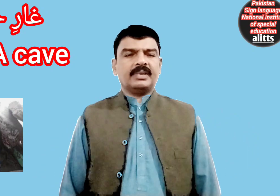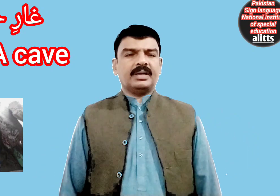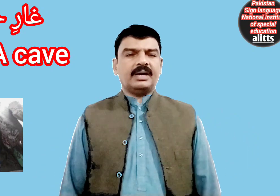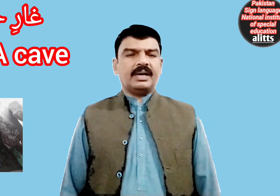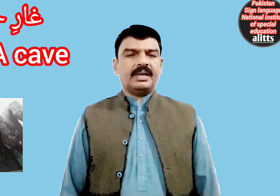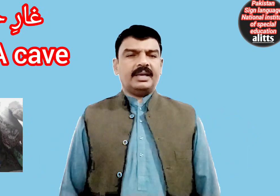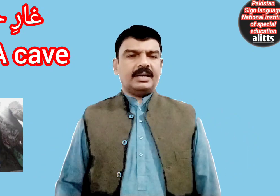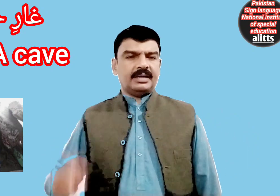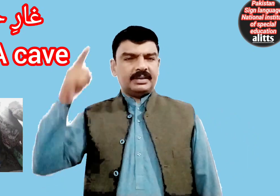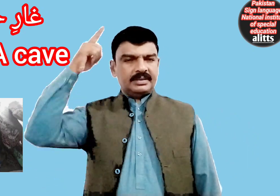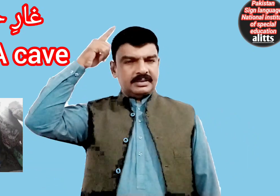गारे हिरा।